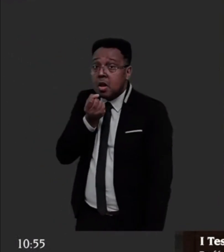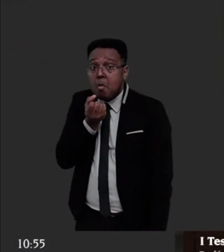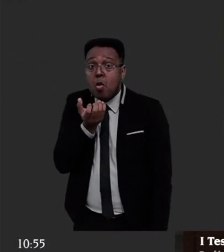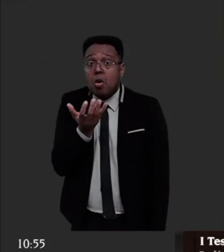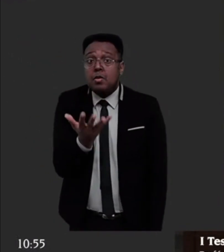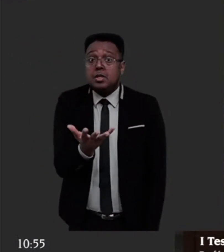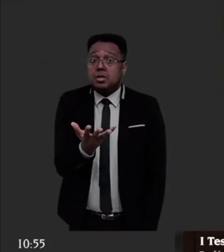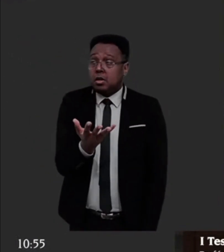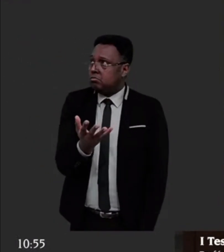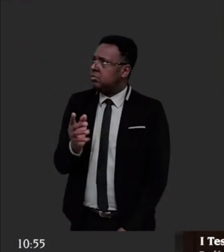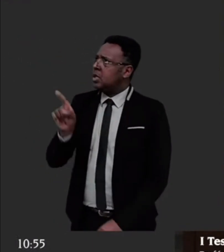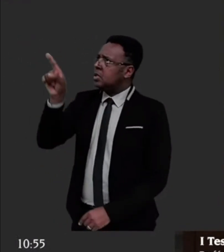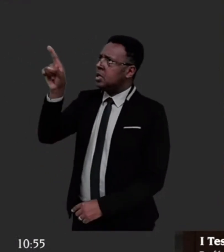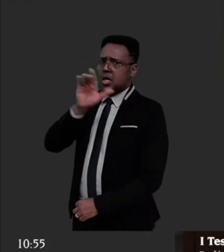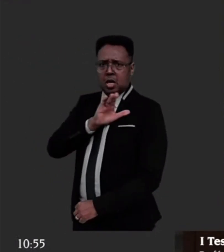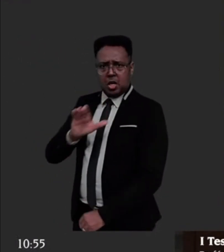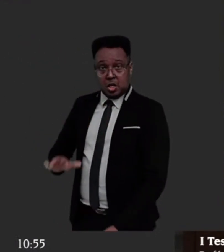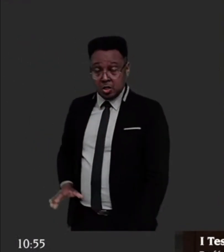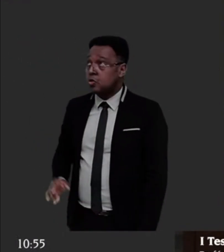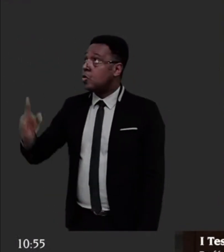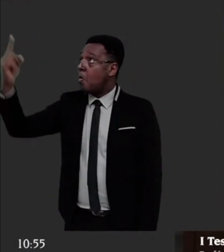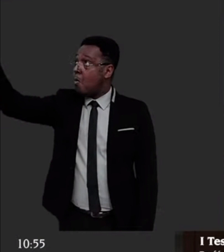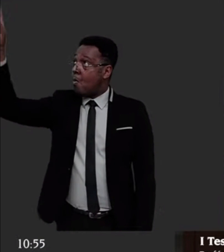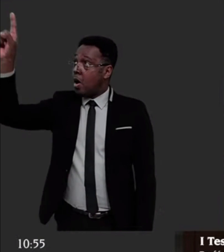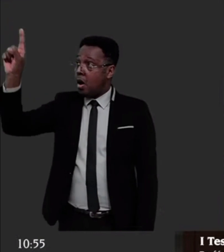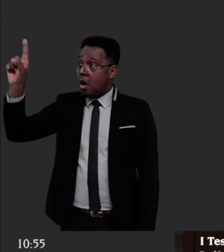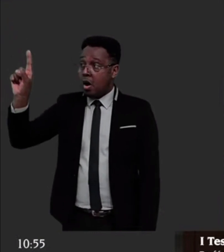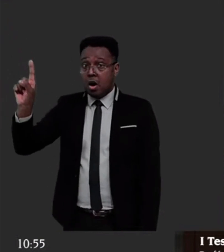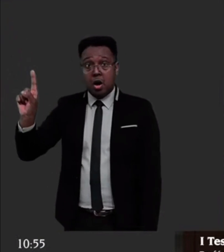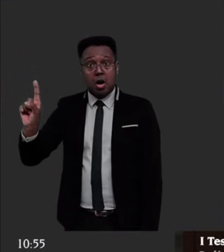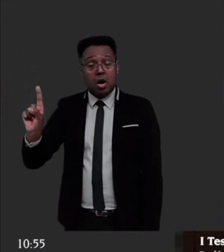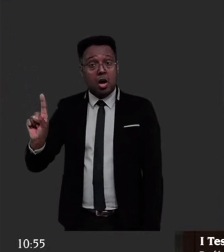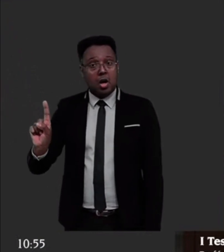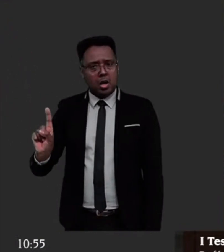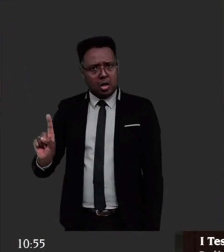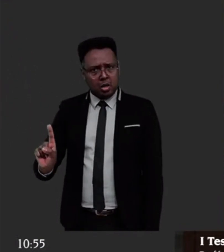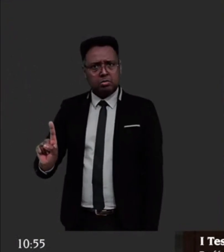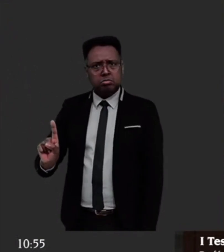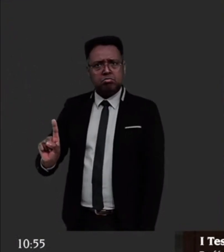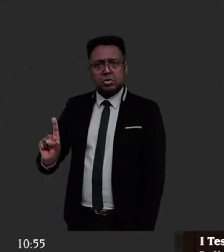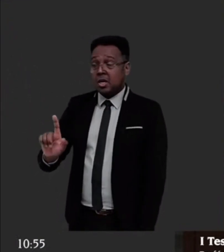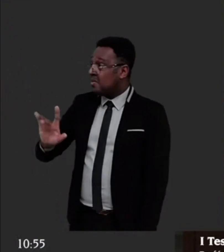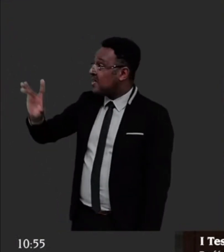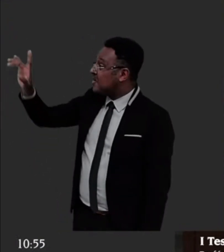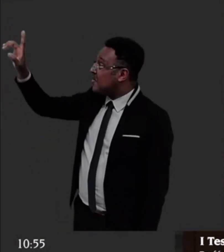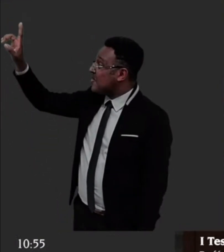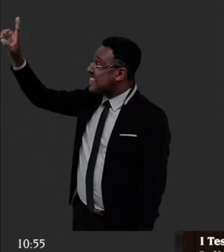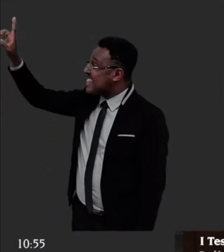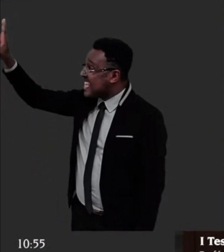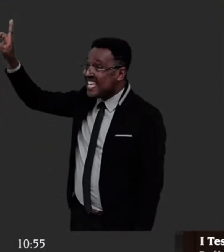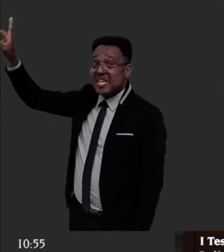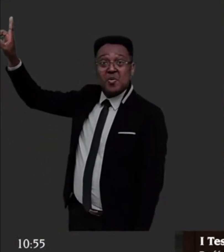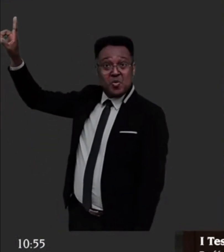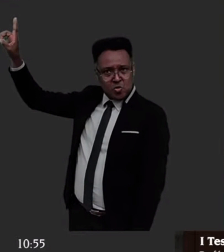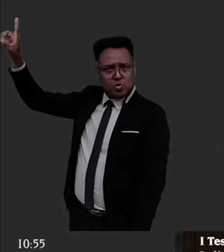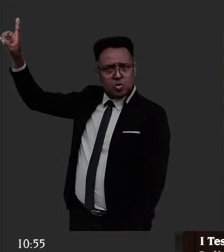se derramou em teus lábios, por isso Deus, o teu Deus, te ungiu com óleo de alegria mais do que